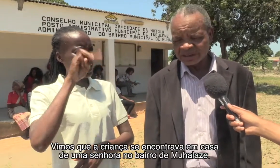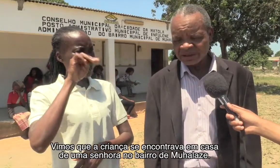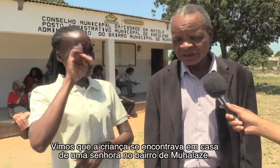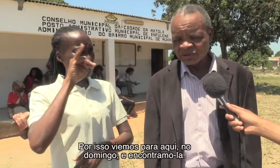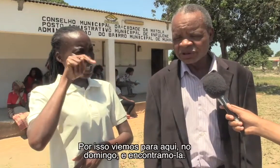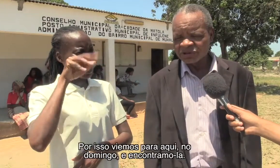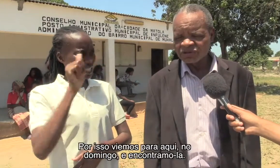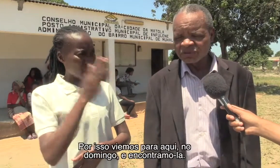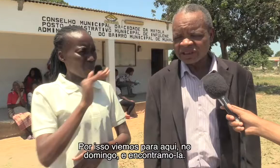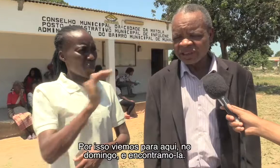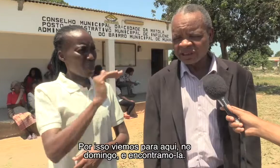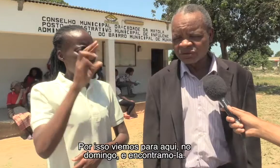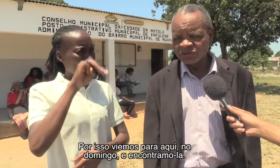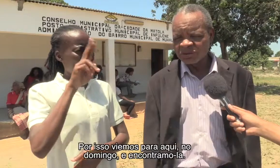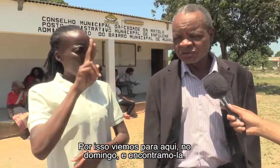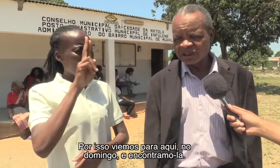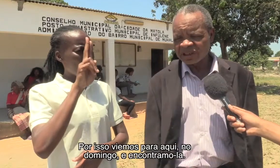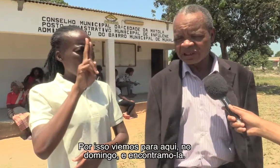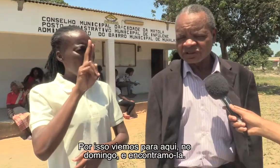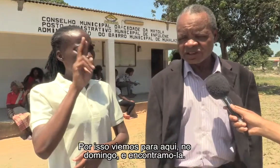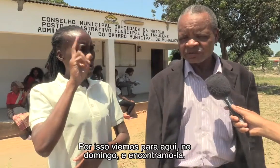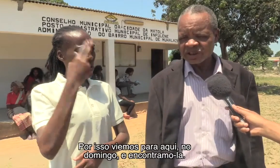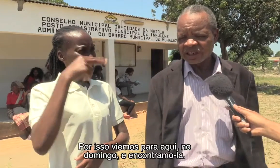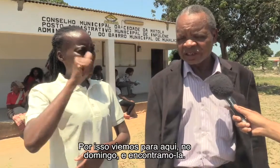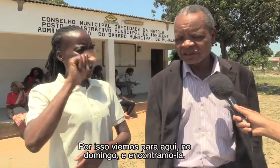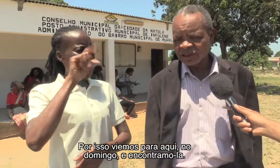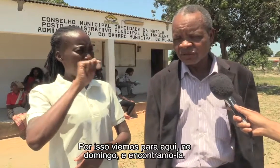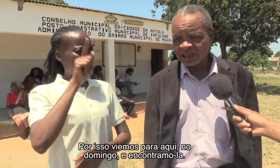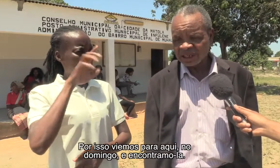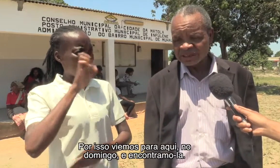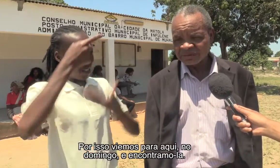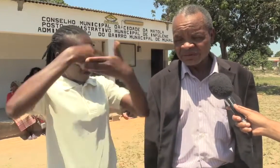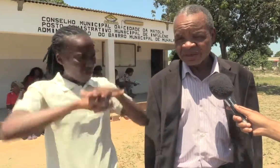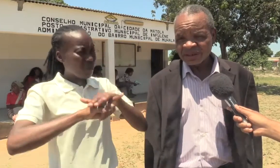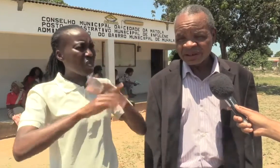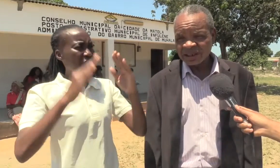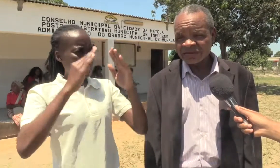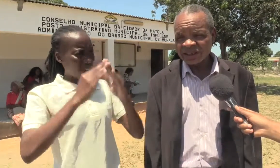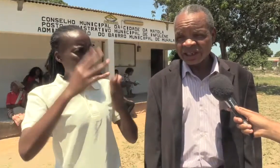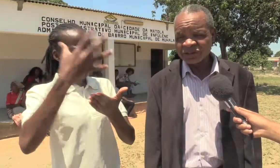Moalás. Com isso nós vimos a tia aqui no domingo a procuradela e nós a chamamos de ela aqui, Moalás.